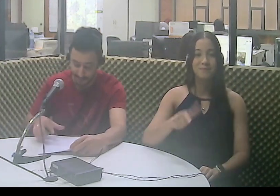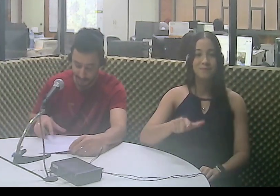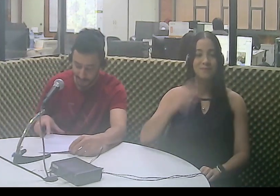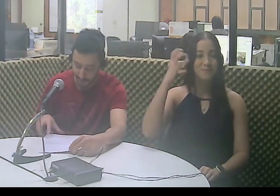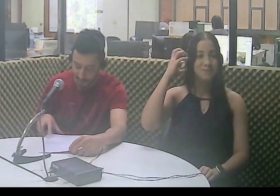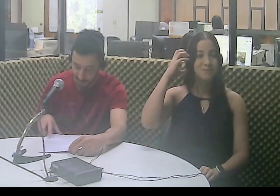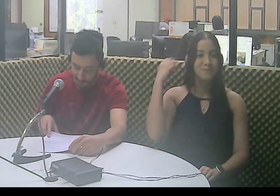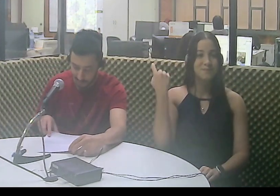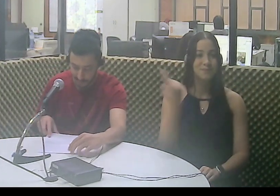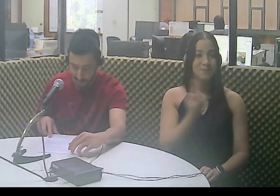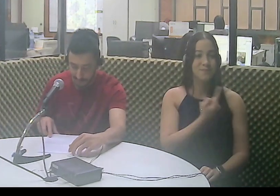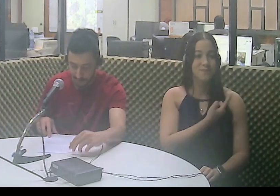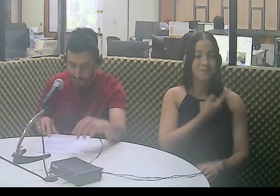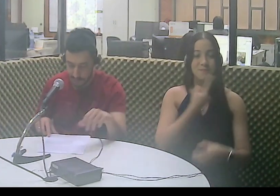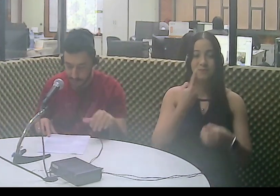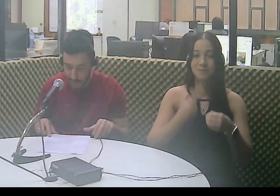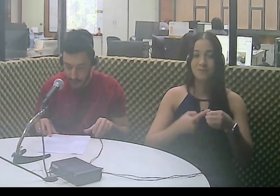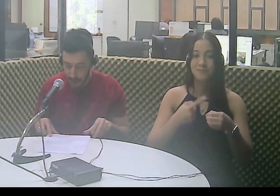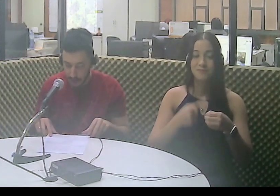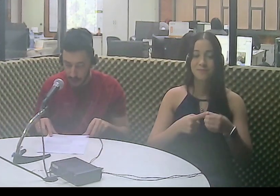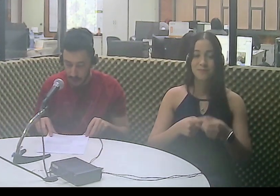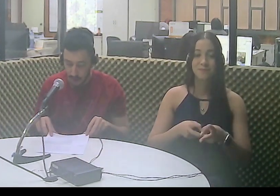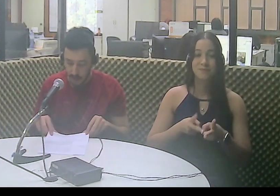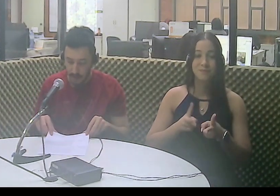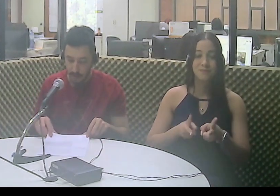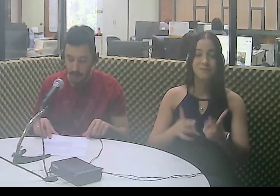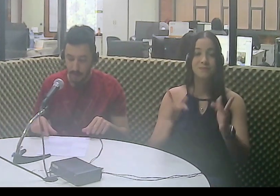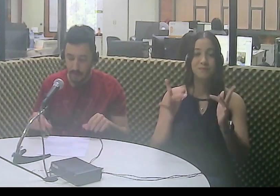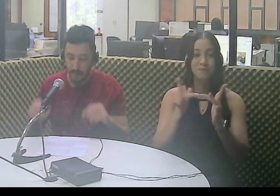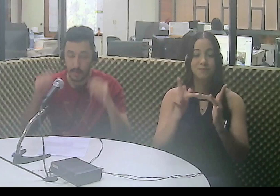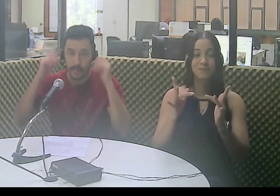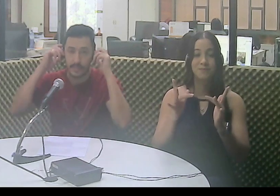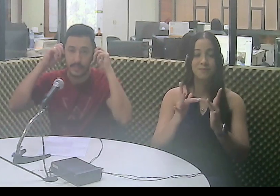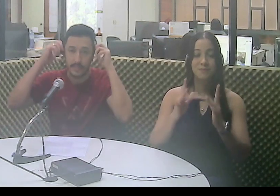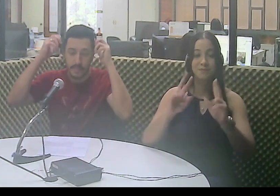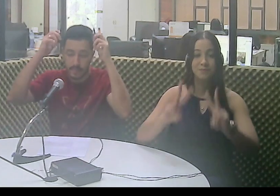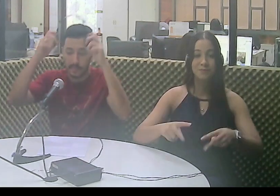Fica por aqui mais uma edição do programa da Rádio Nossa Cidade.